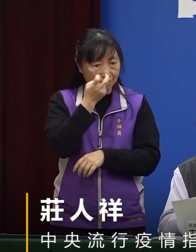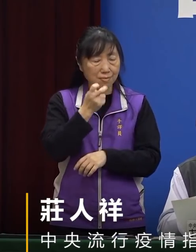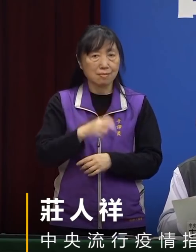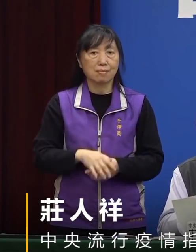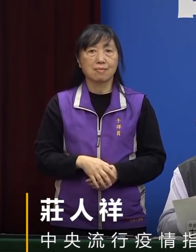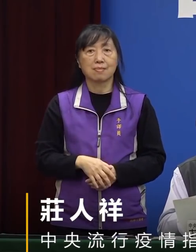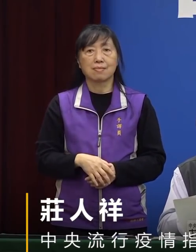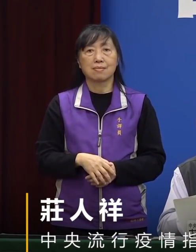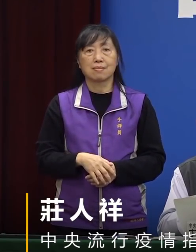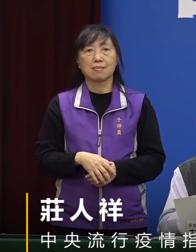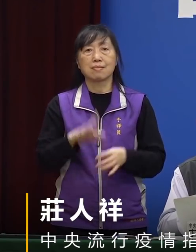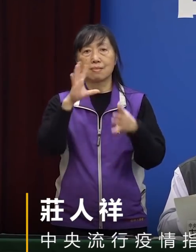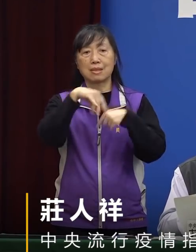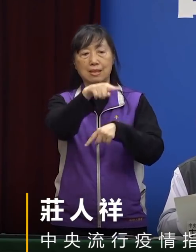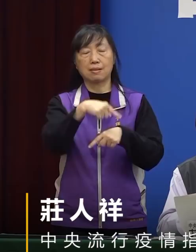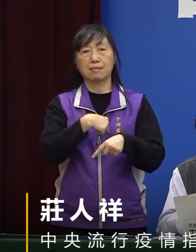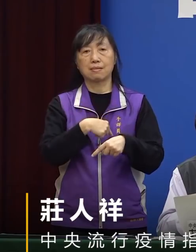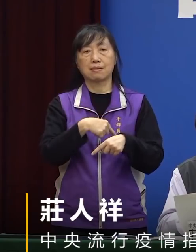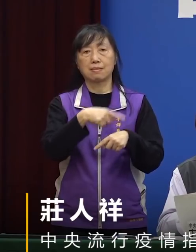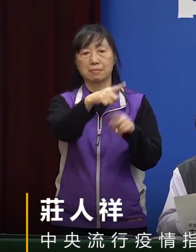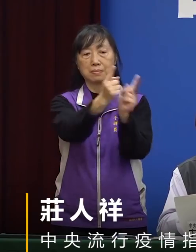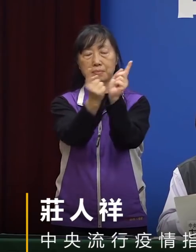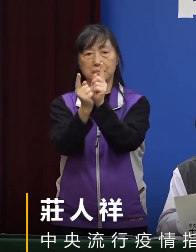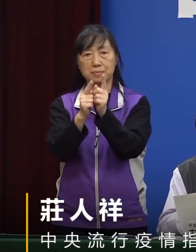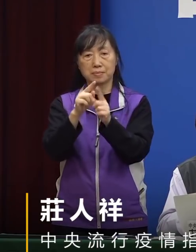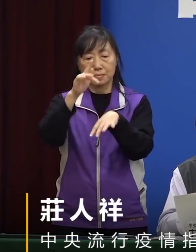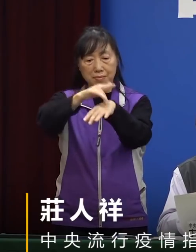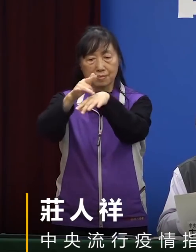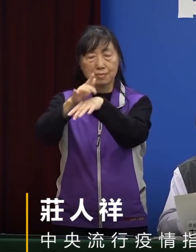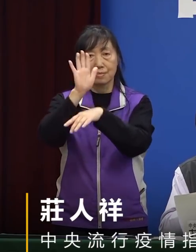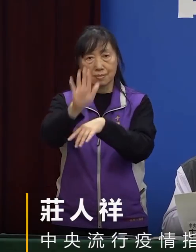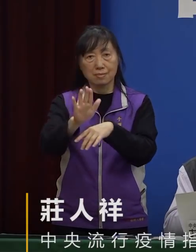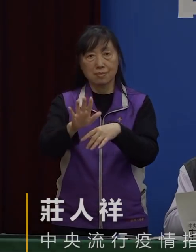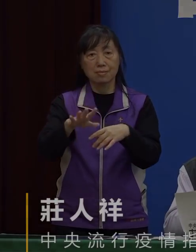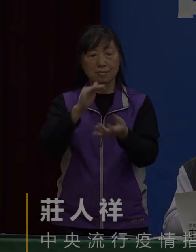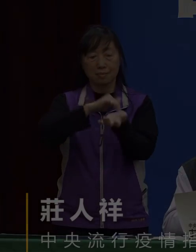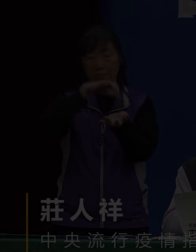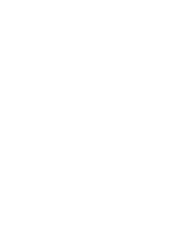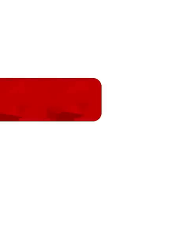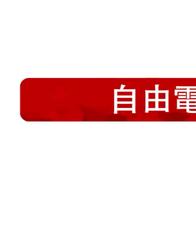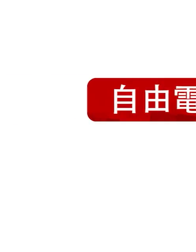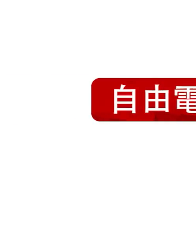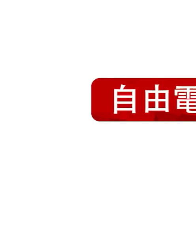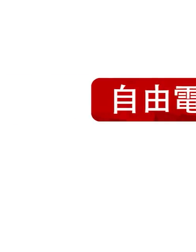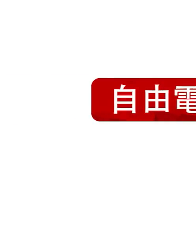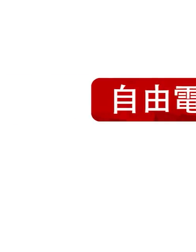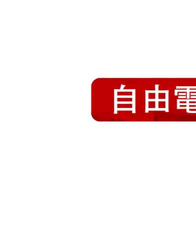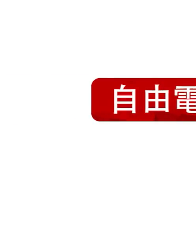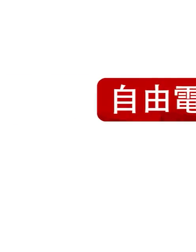个频繁接触的这个医院的工作人员做裁减。